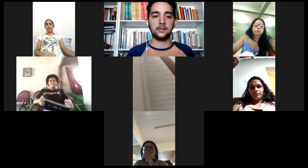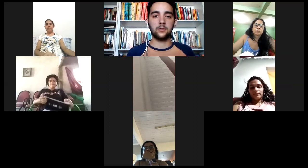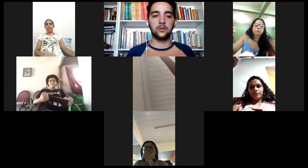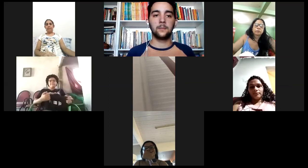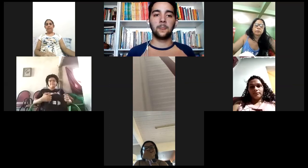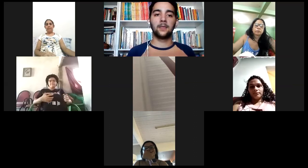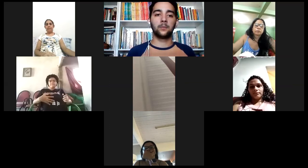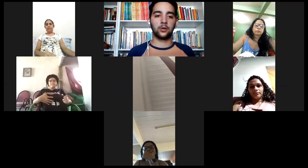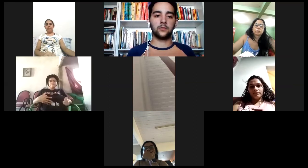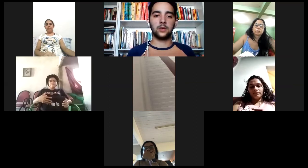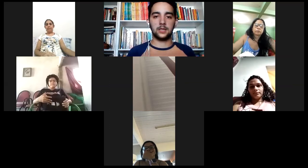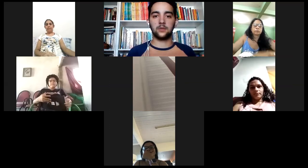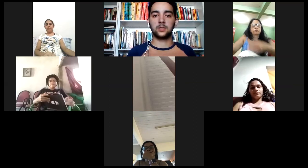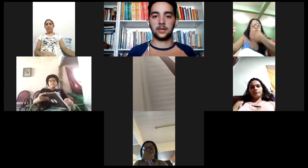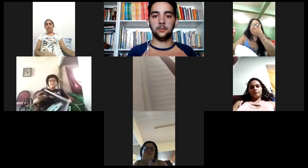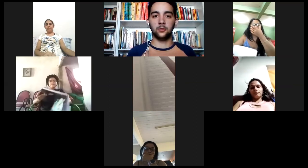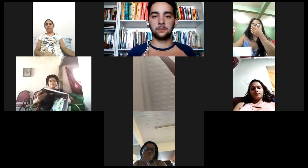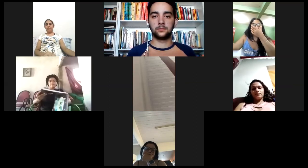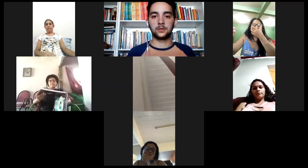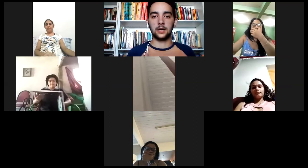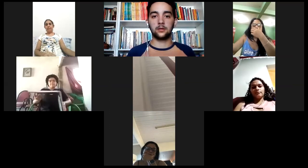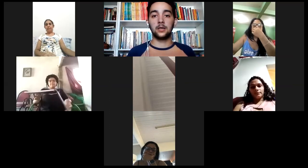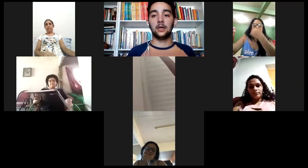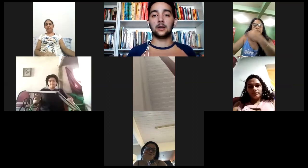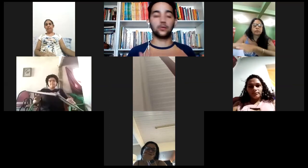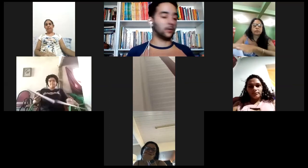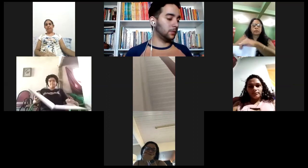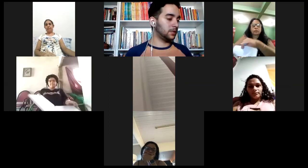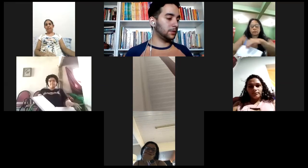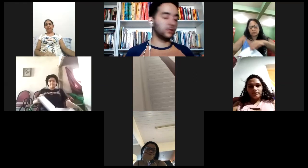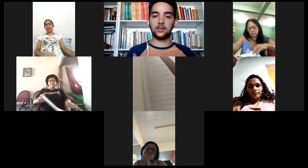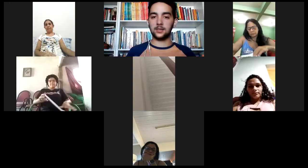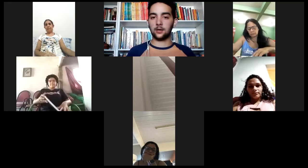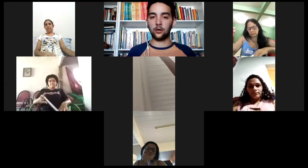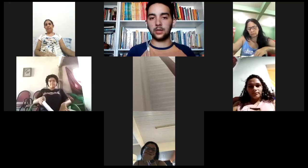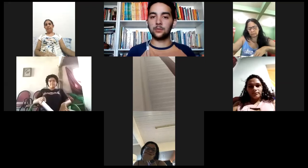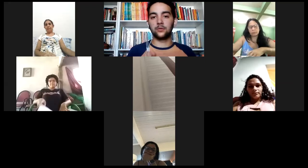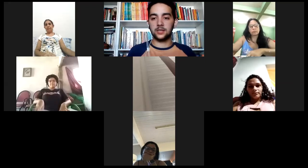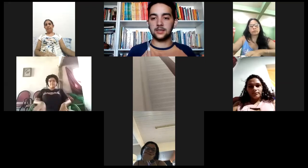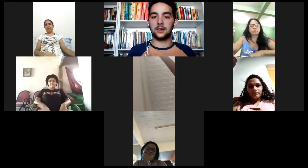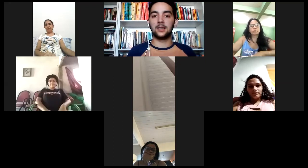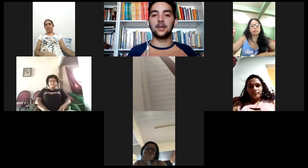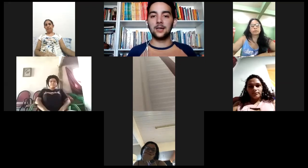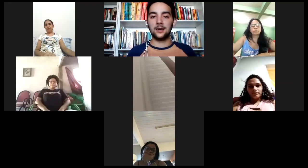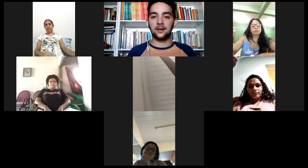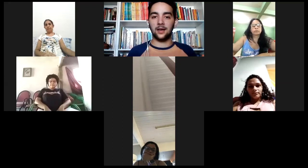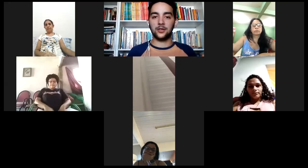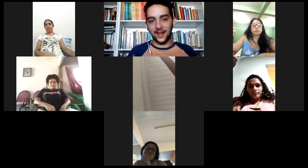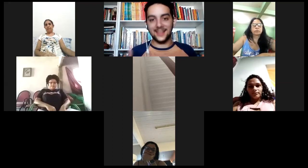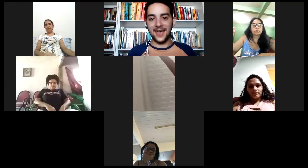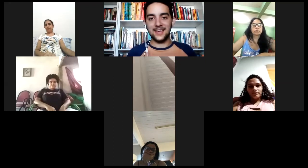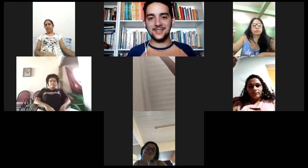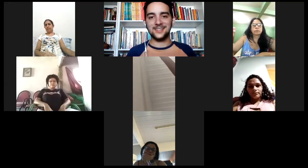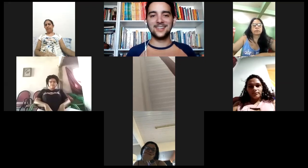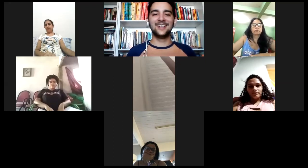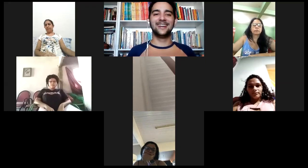da ligação, porque eu já vou entender que você terminou, certo? Então eu já vou me despedir de vocês, que agora é o tempo de vocês aí